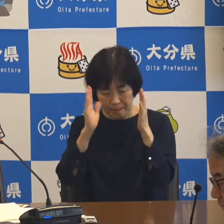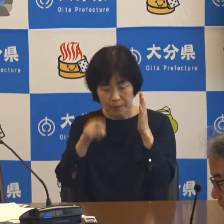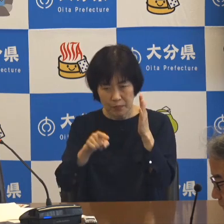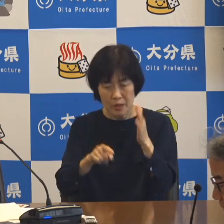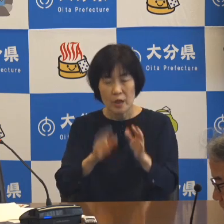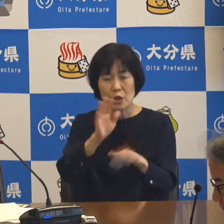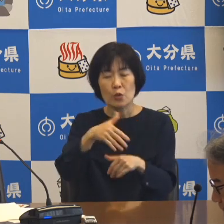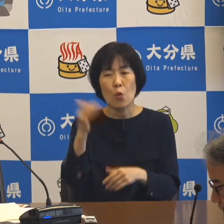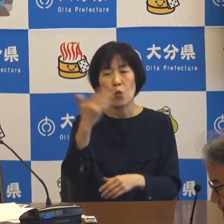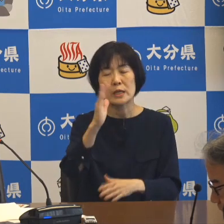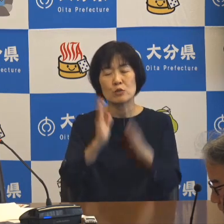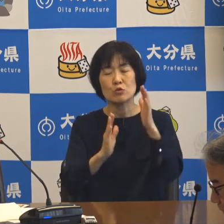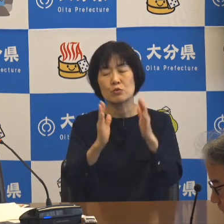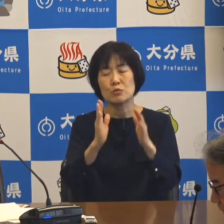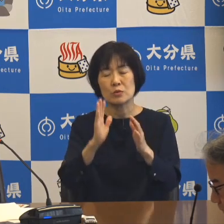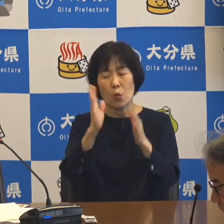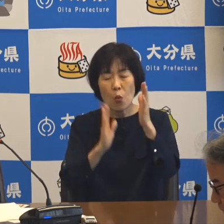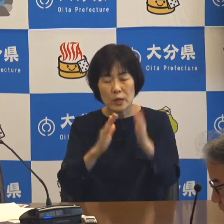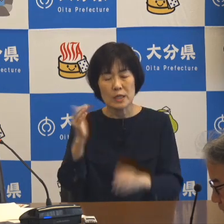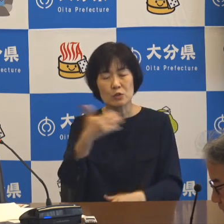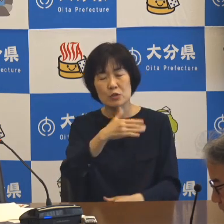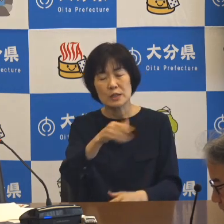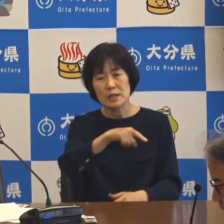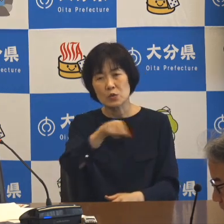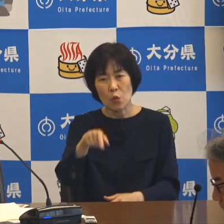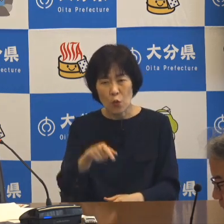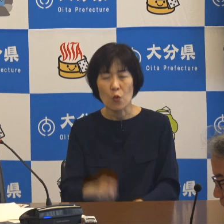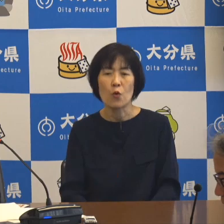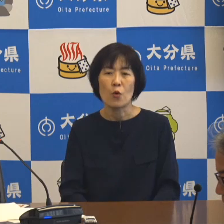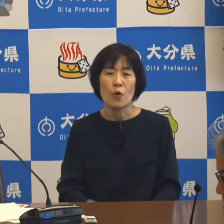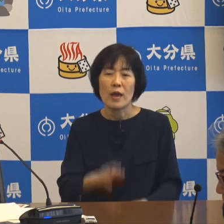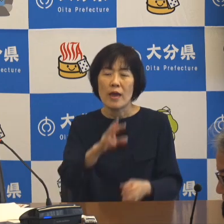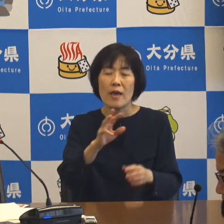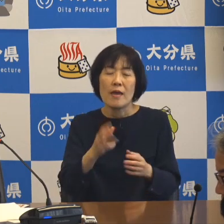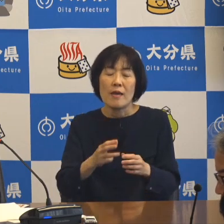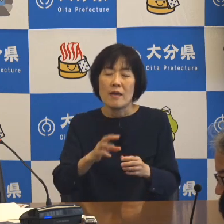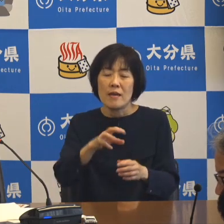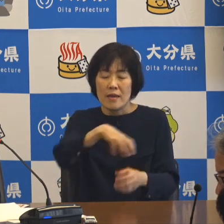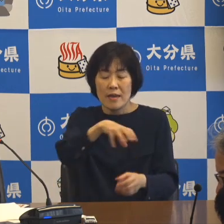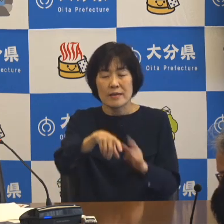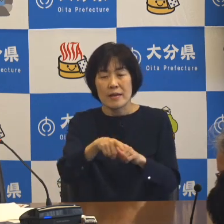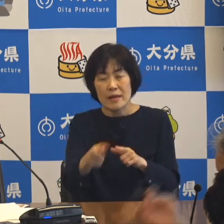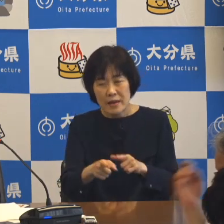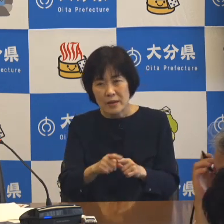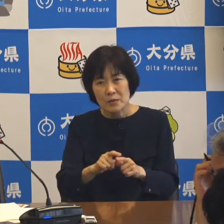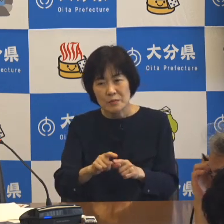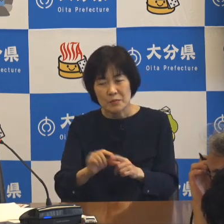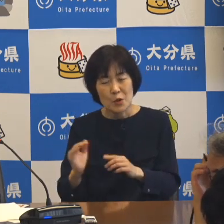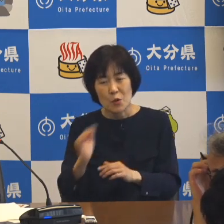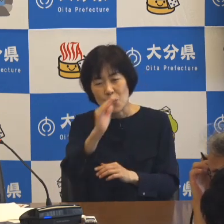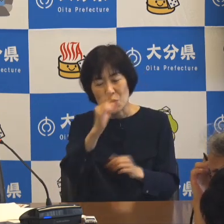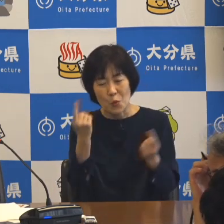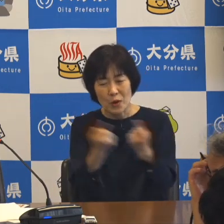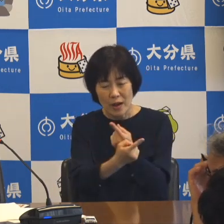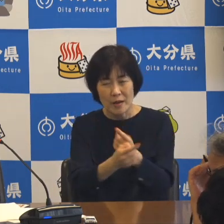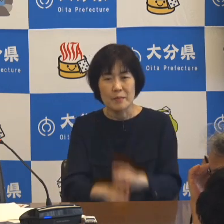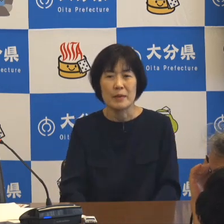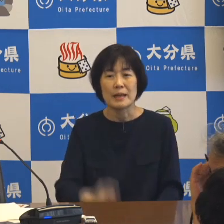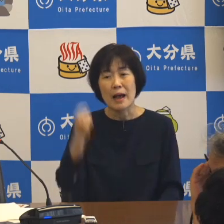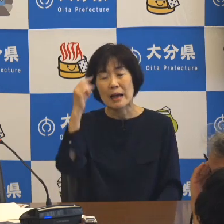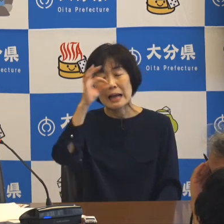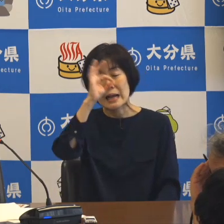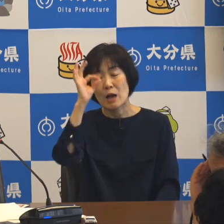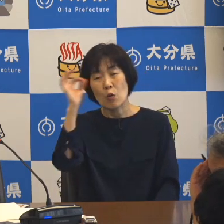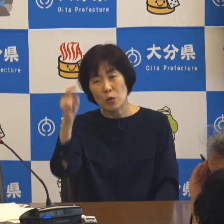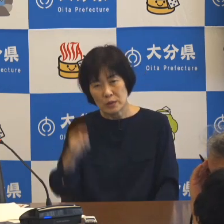では、園芸畜産の生産拡大など成長産業化、観光の分野では、世界に選ばれる大分、温泉県大